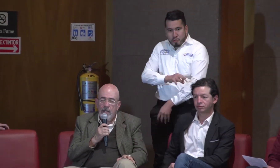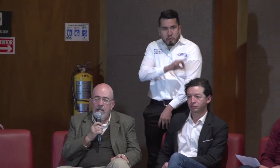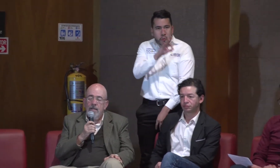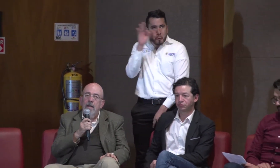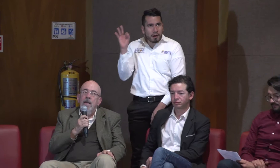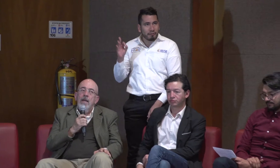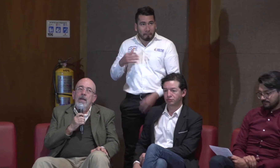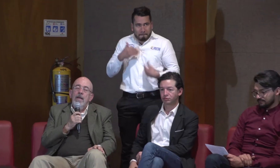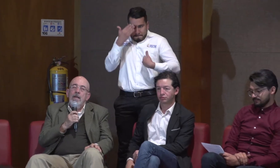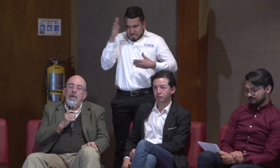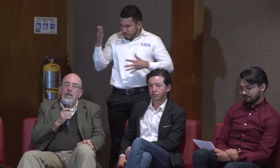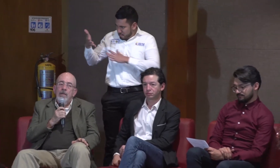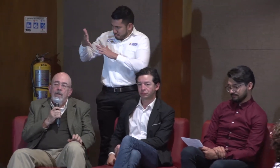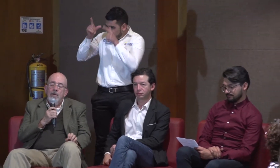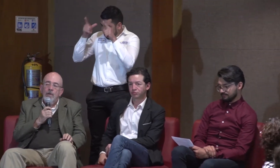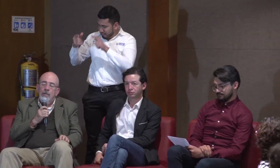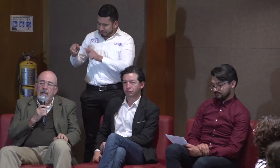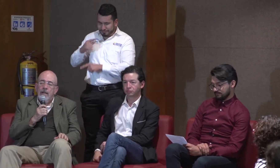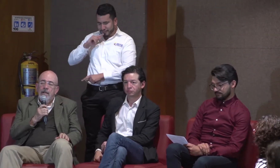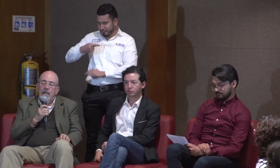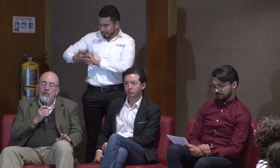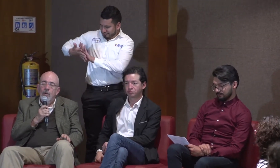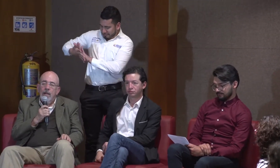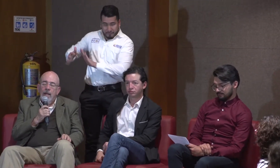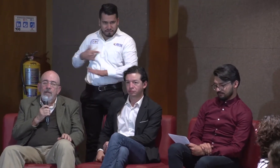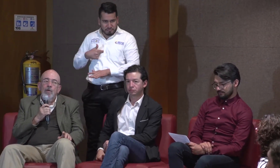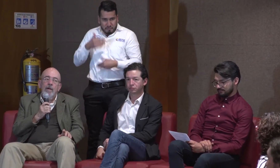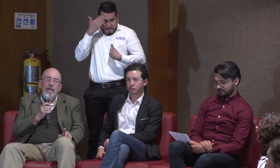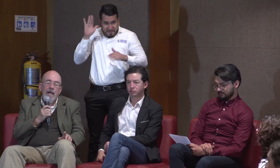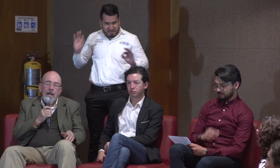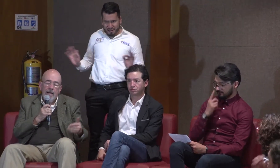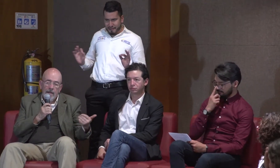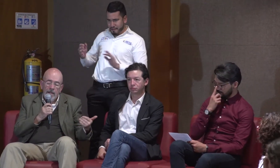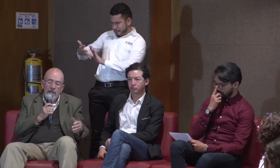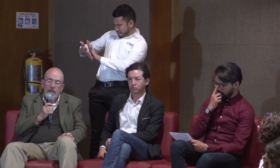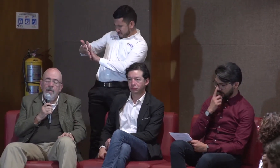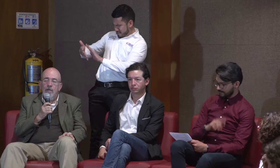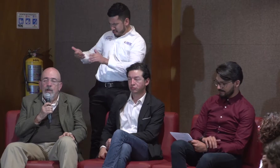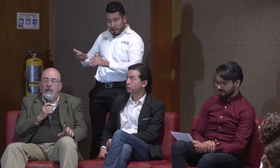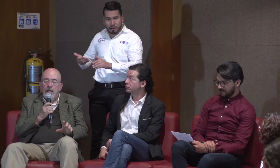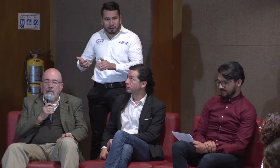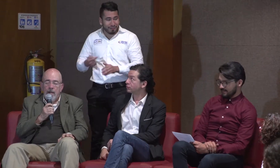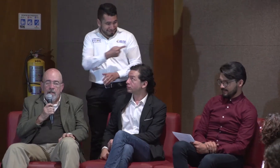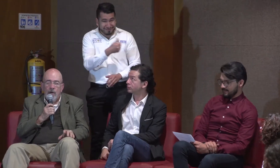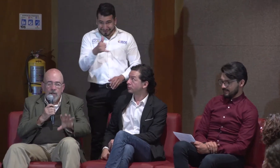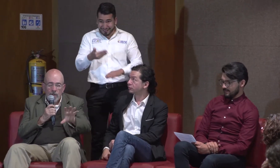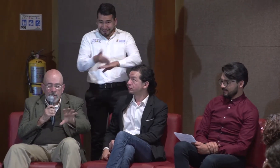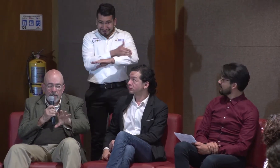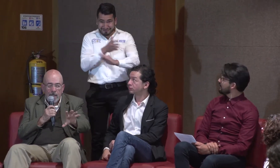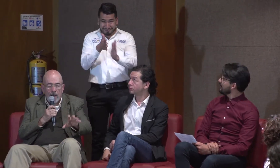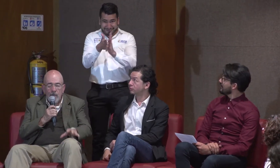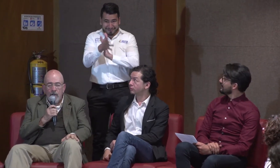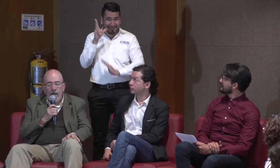lengua de señas. Y para mí fue muy sorprendente descubrir eso que ya Cristian ha dicho en varias